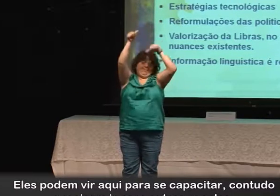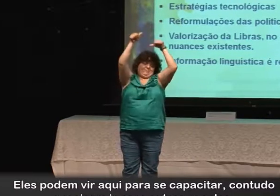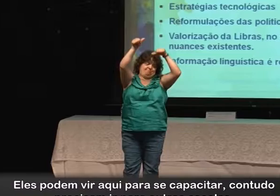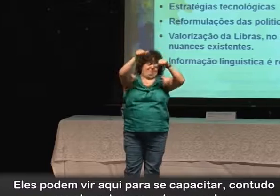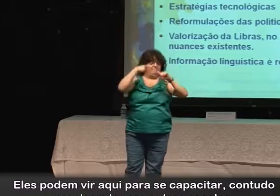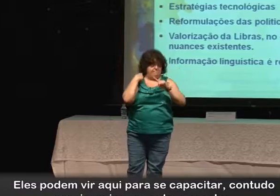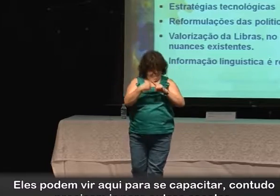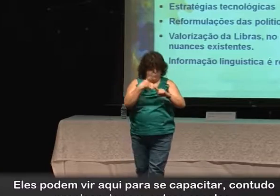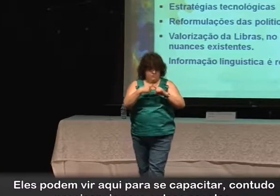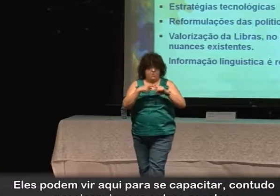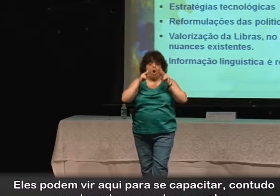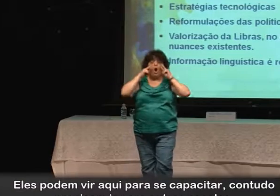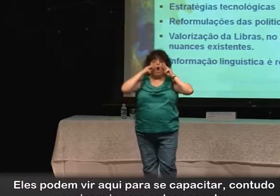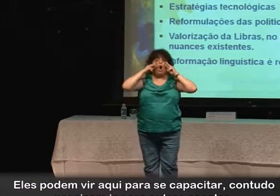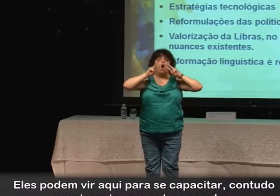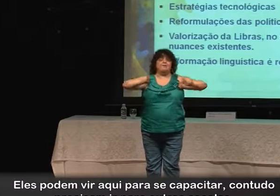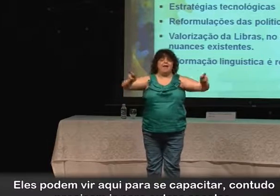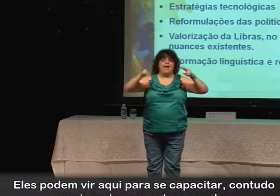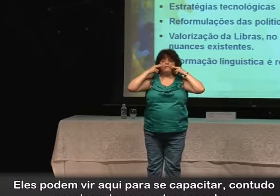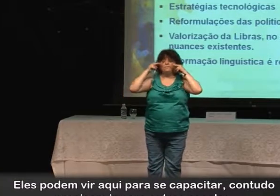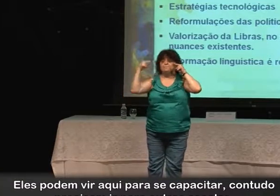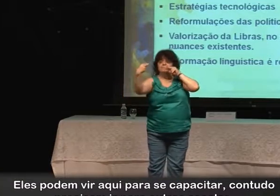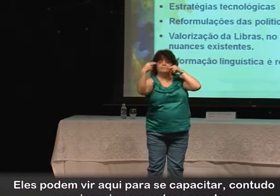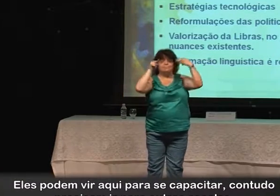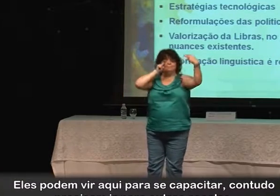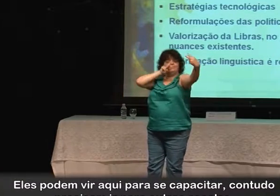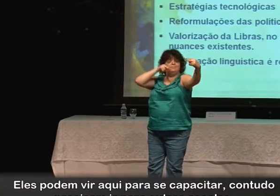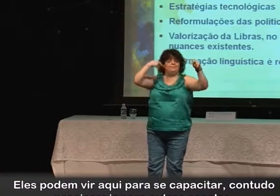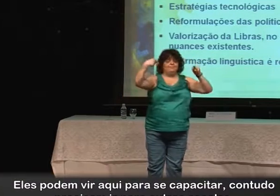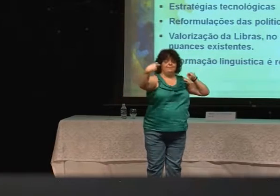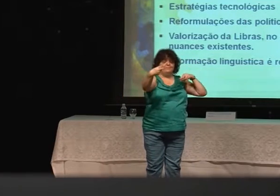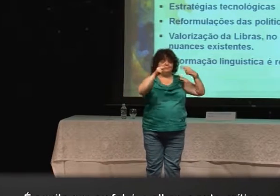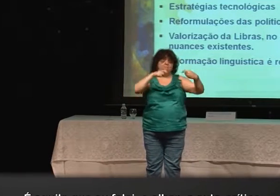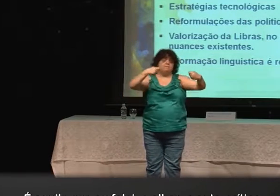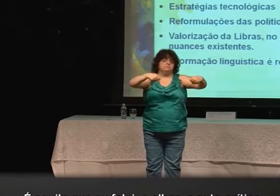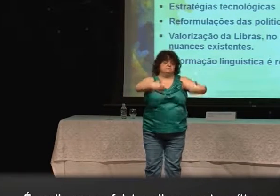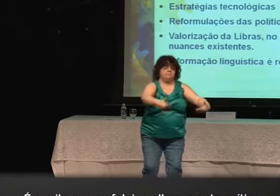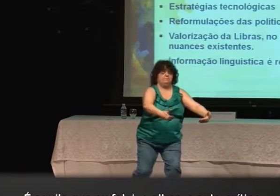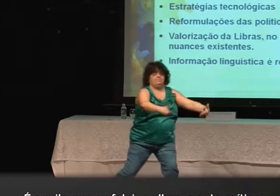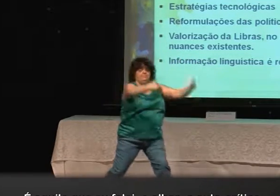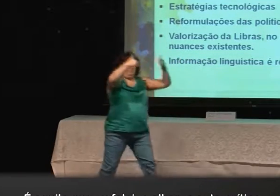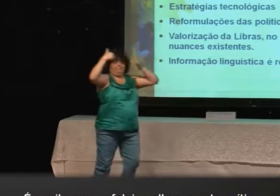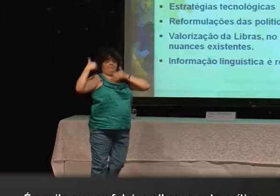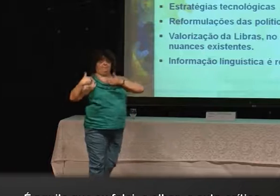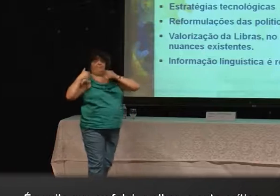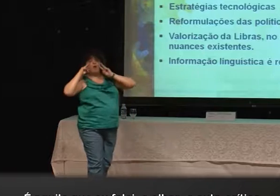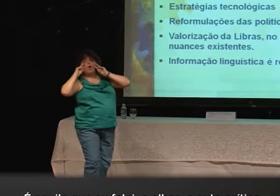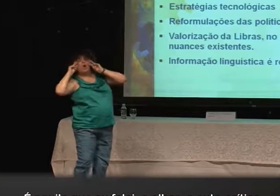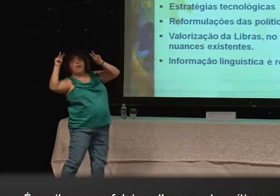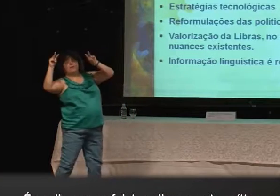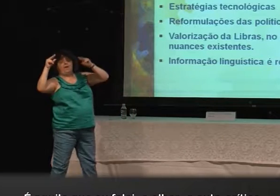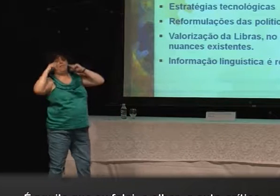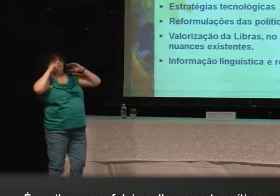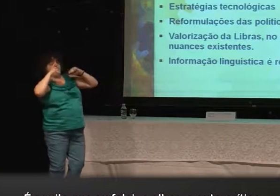se capacitar, contudo precisam ir para outras escolas. E aquilo que eu falei, o olhar,